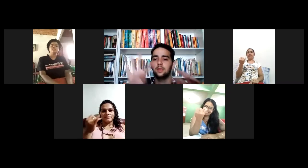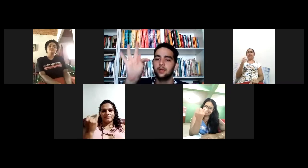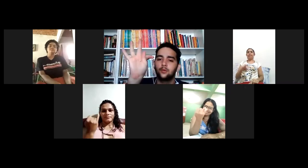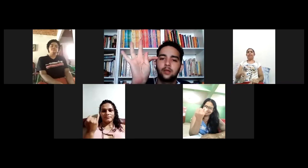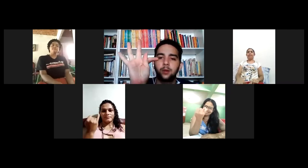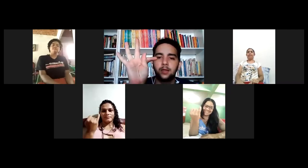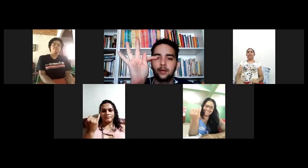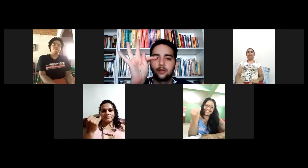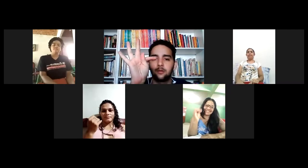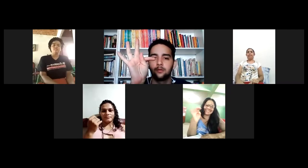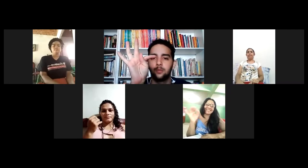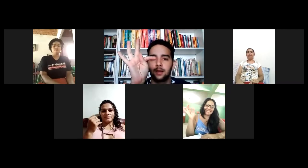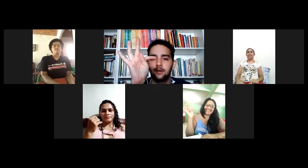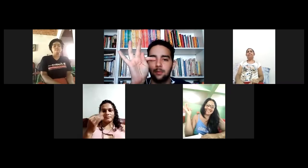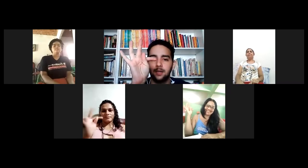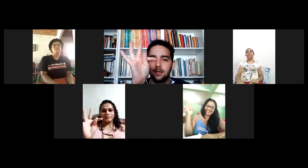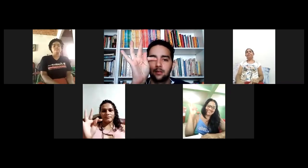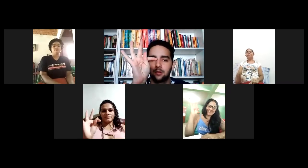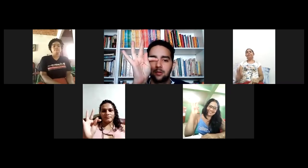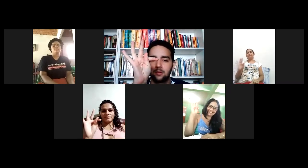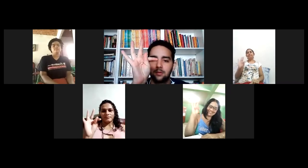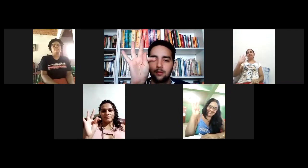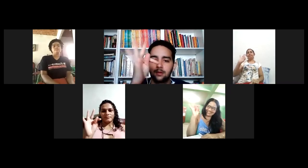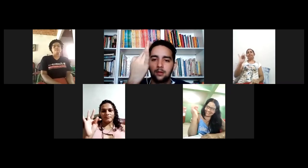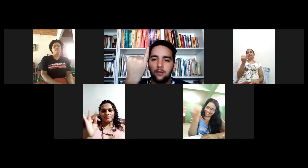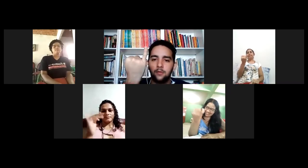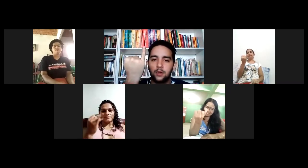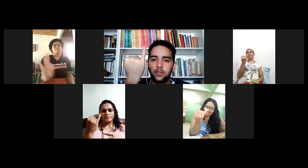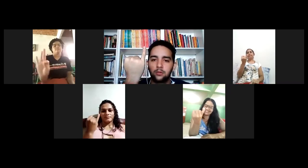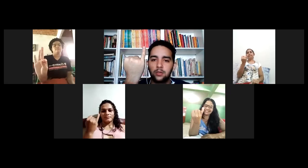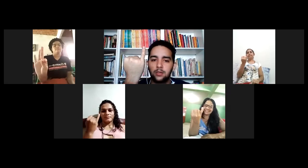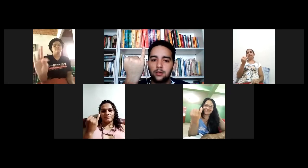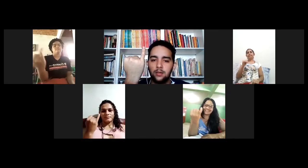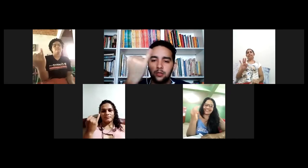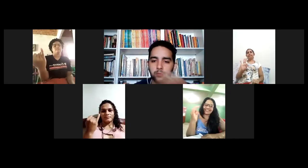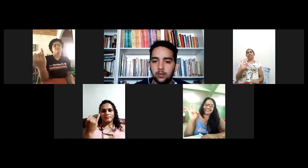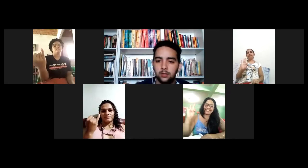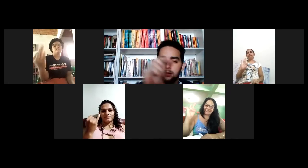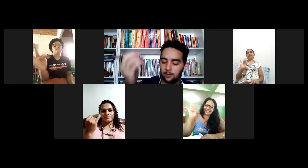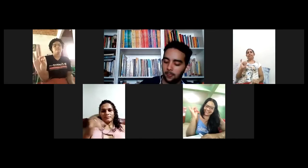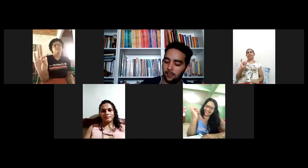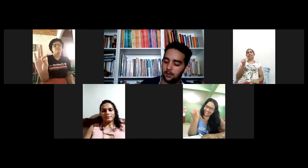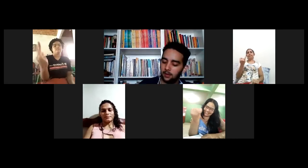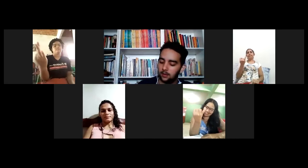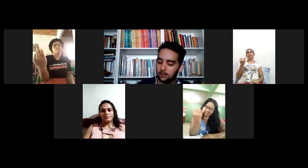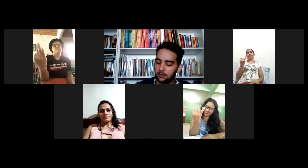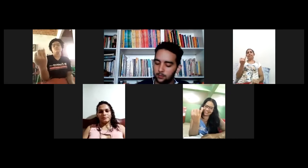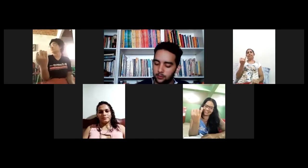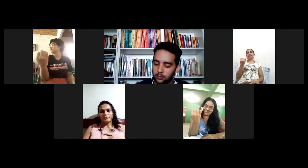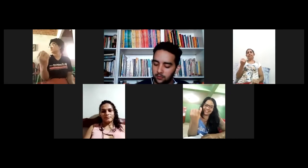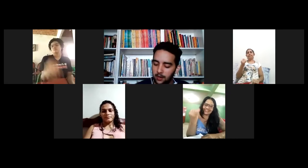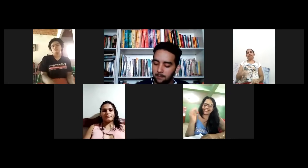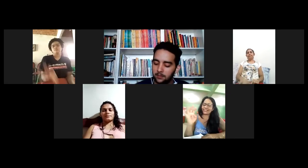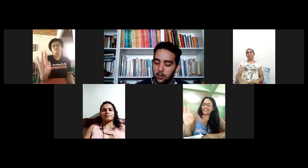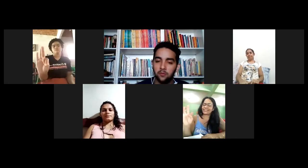o T com o dedo para dentro, ó. O polegar fica para dentro. E fecha os dois dedos e deixa eu ir. Testemunha